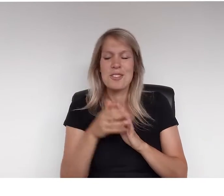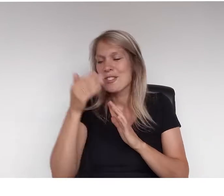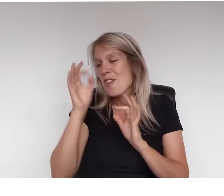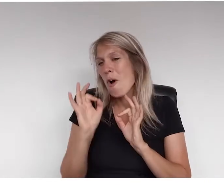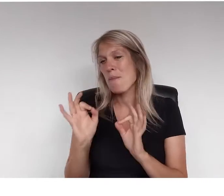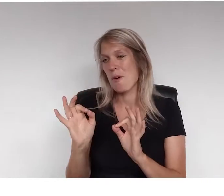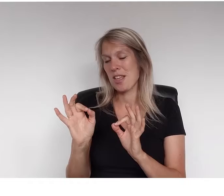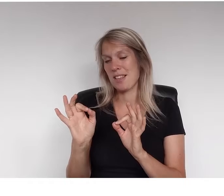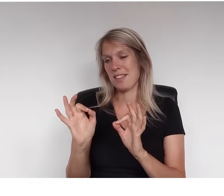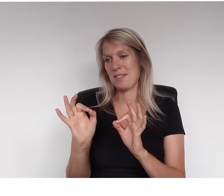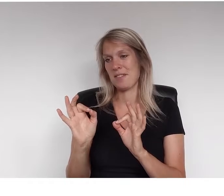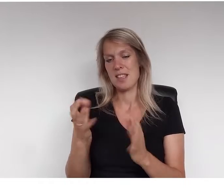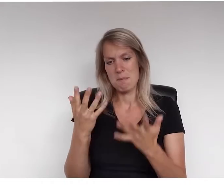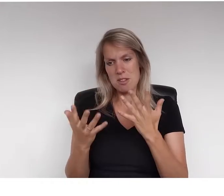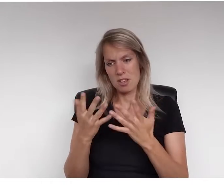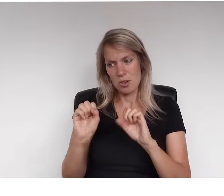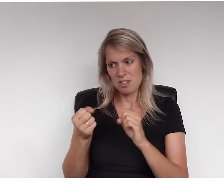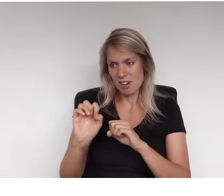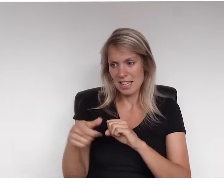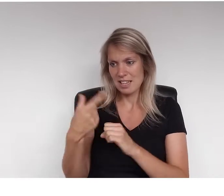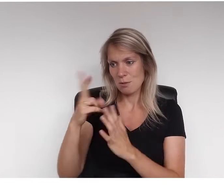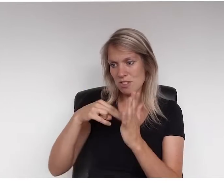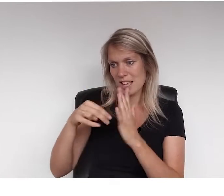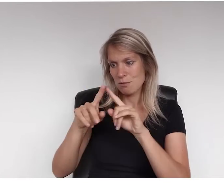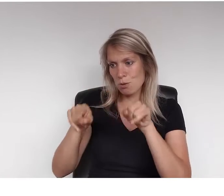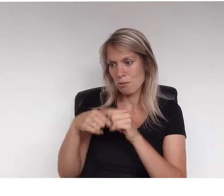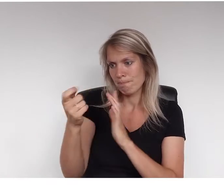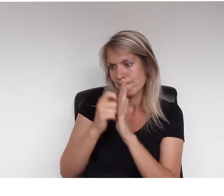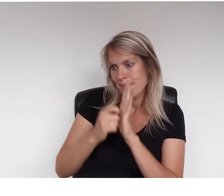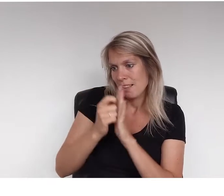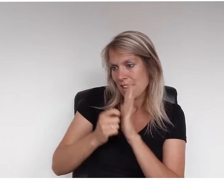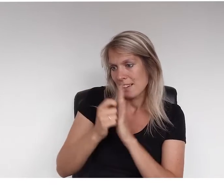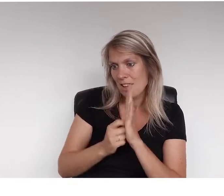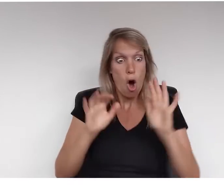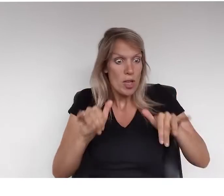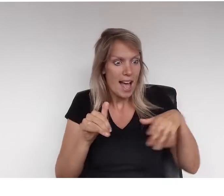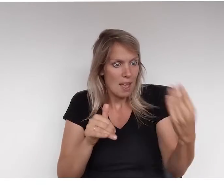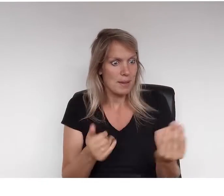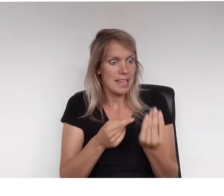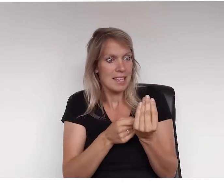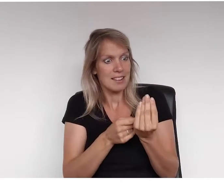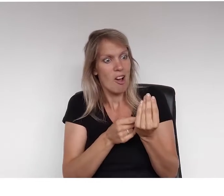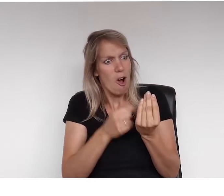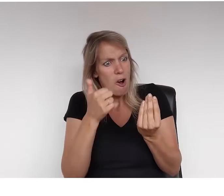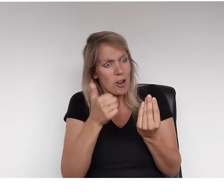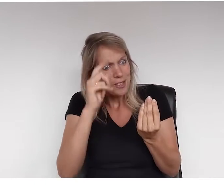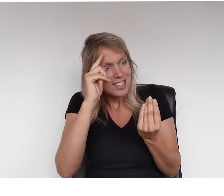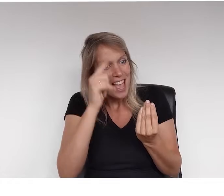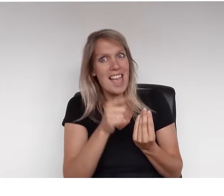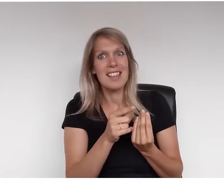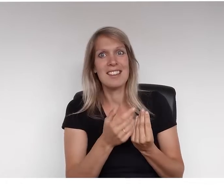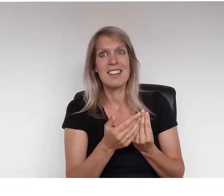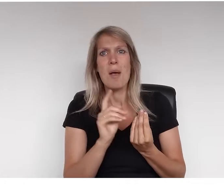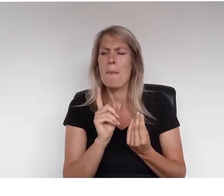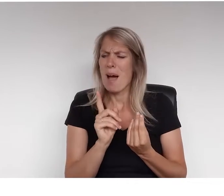misschien zo wel natekenen ook in je nieuwe schetsboek. Ja, die heb ik hier. Dat is zo'n leuk idee. Oh, dat vind ik een heel goed idee. Echt, hè? Dan heb ik echt heel